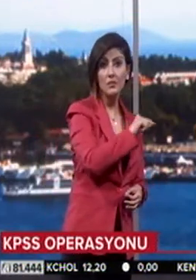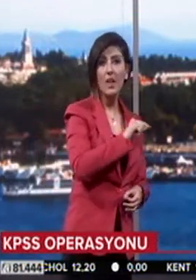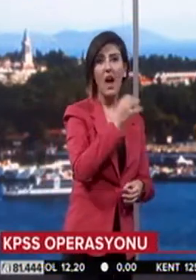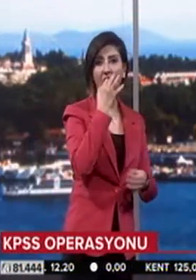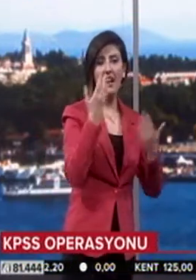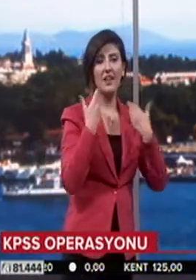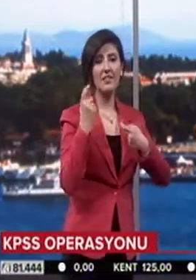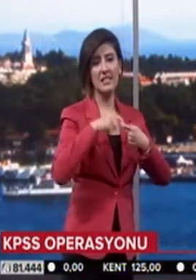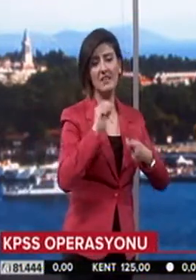edildi.